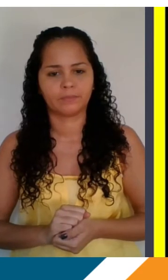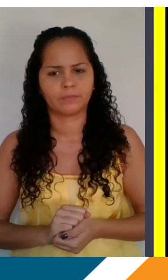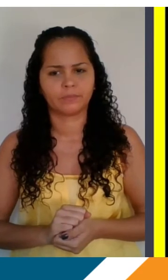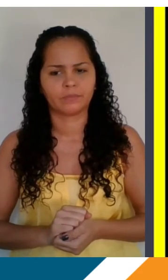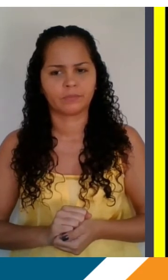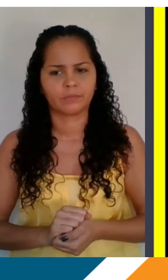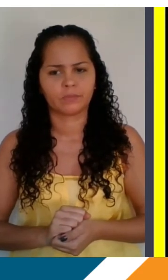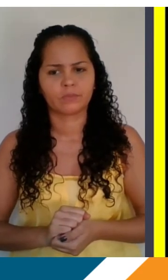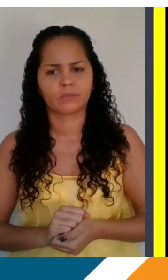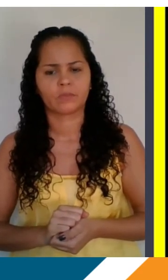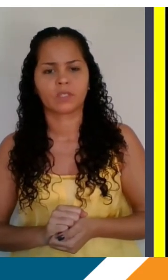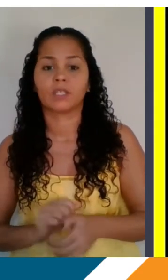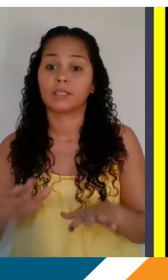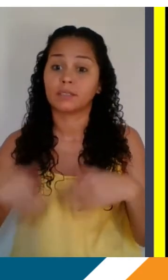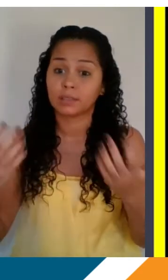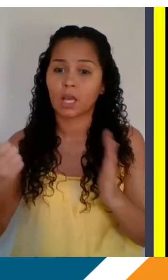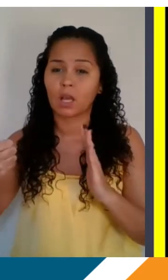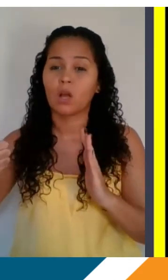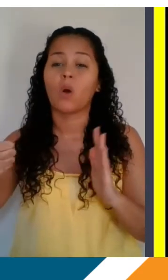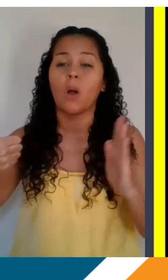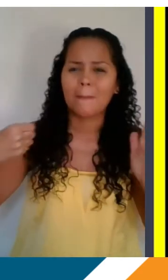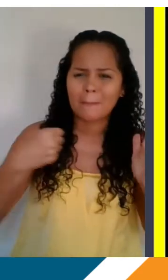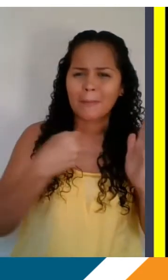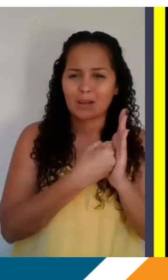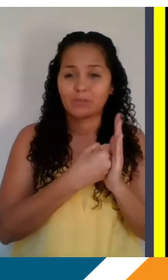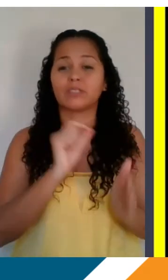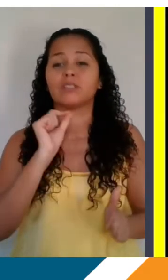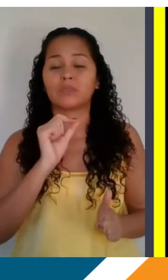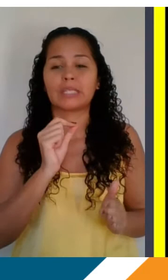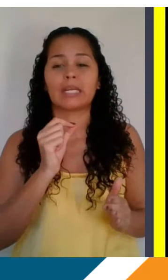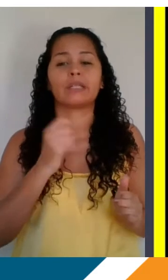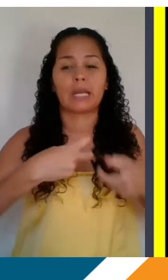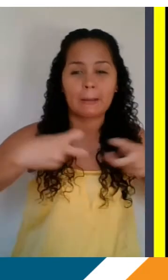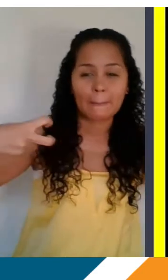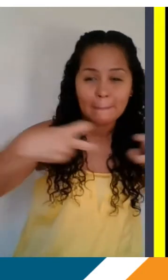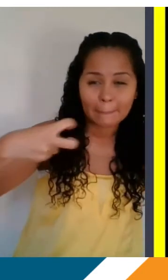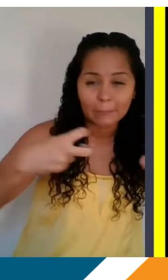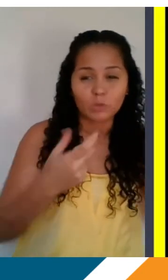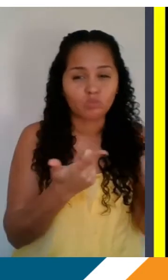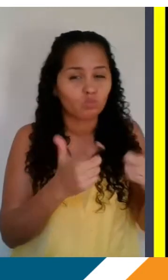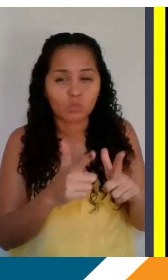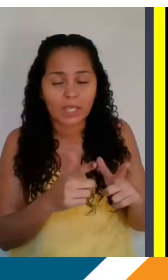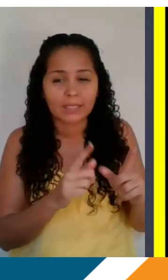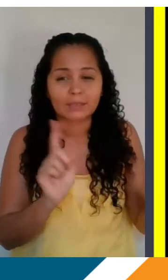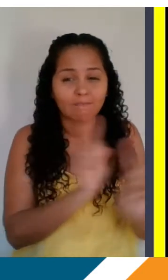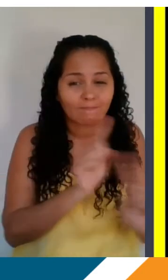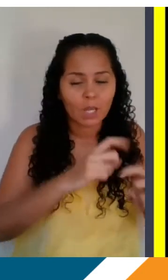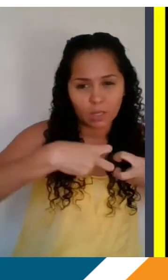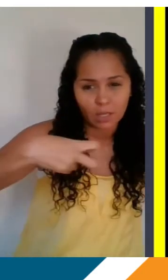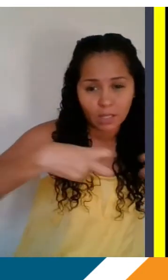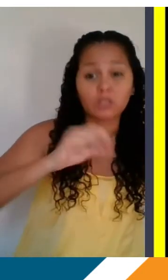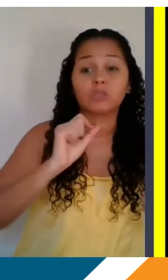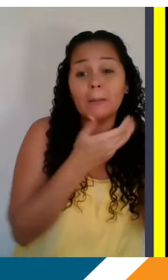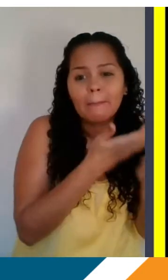A colisão classificada como perfeitamente inelástica significa que a gente vai perder